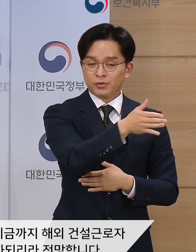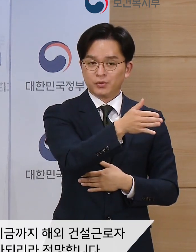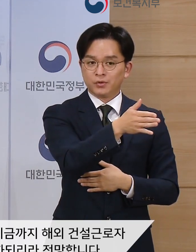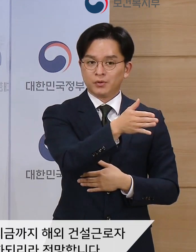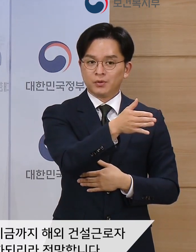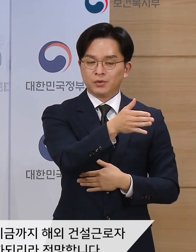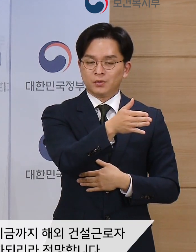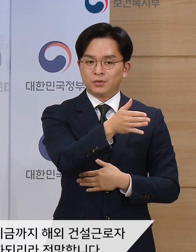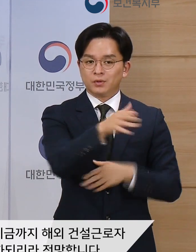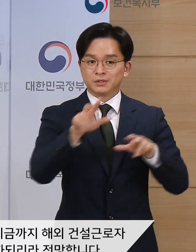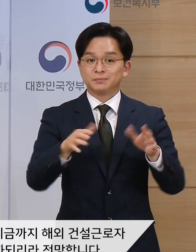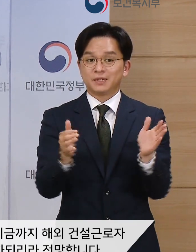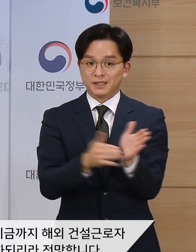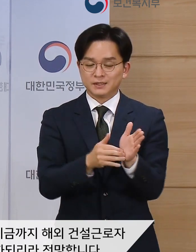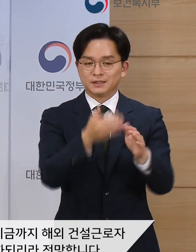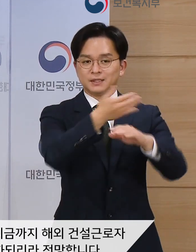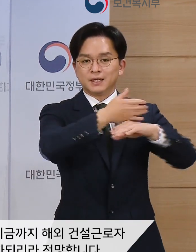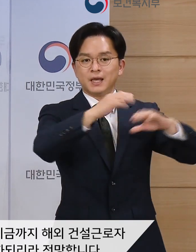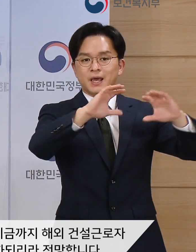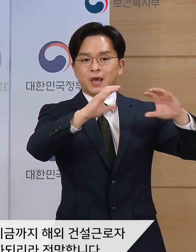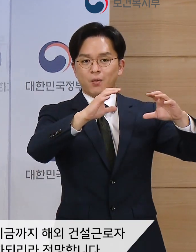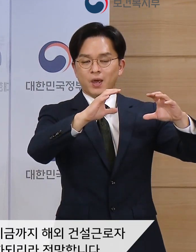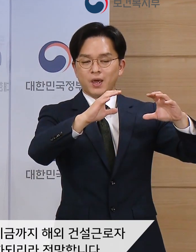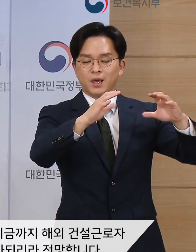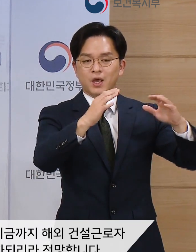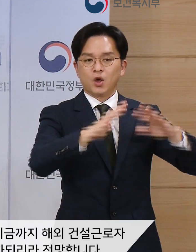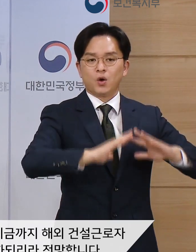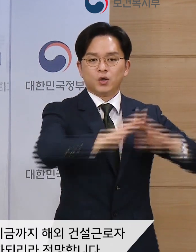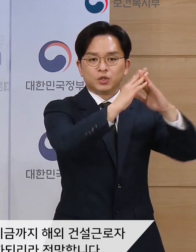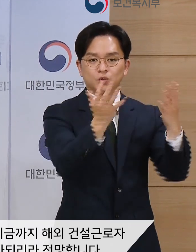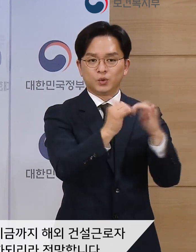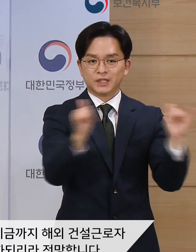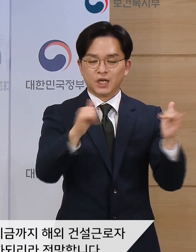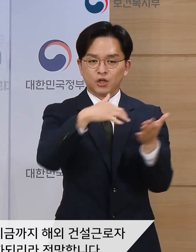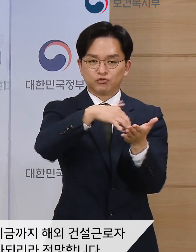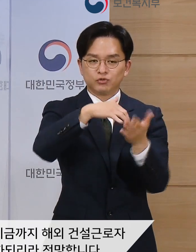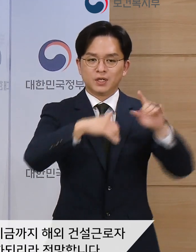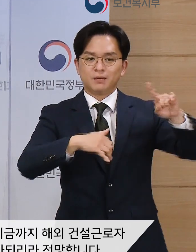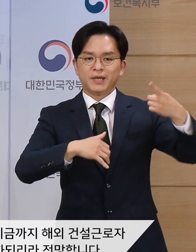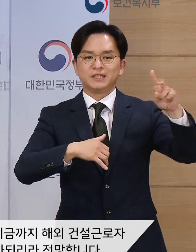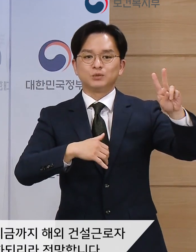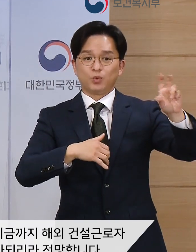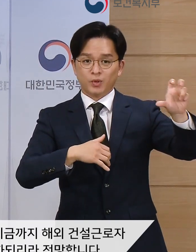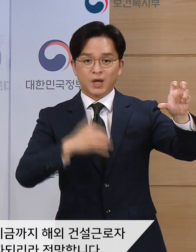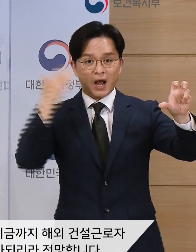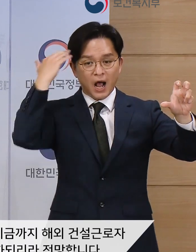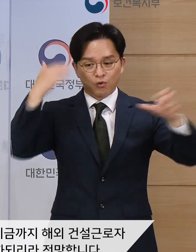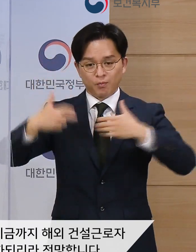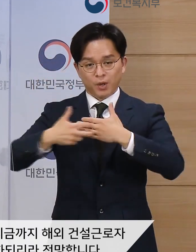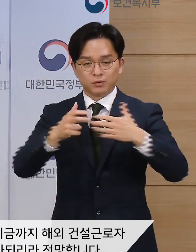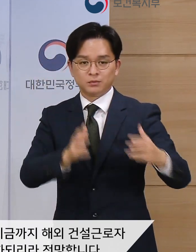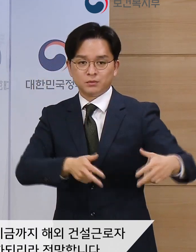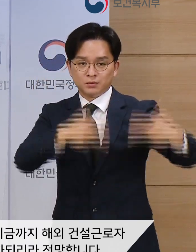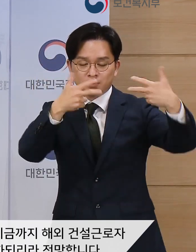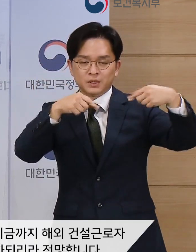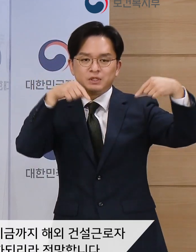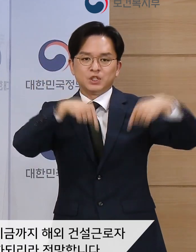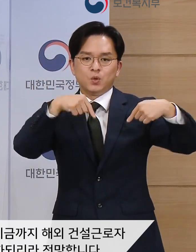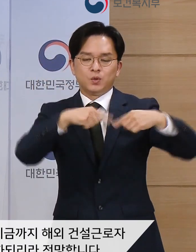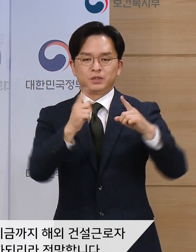본격 확대되어 지금까지 해외 건설 근로자 125명이 비대면 진료를